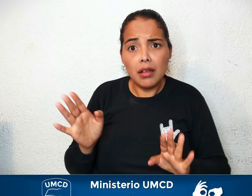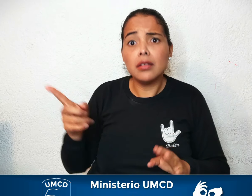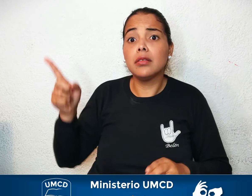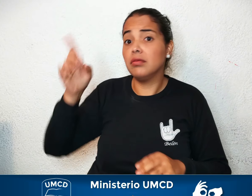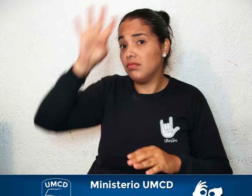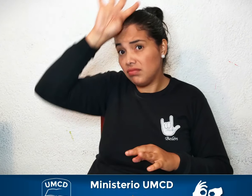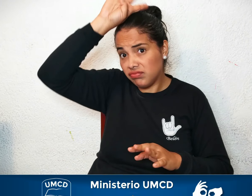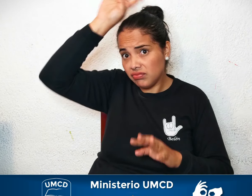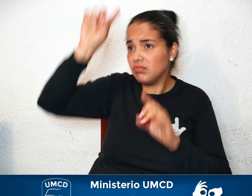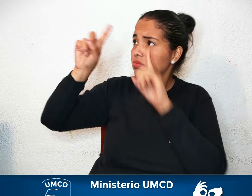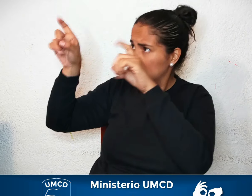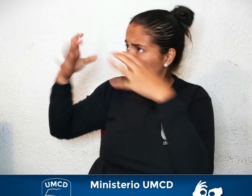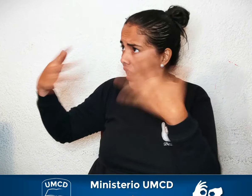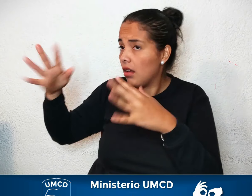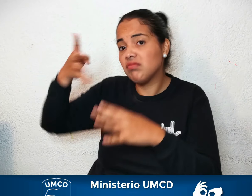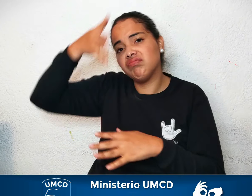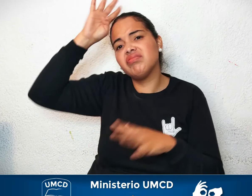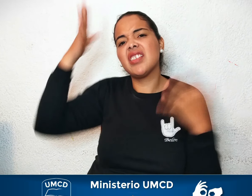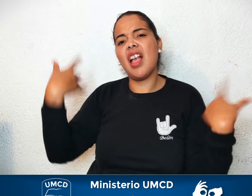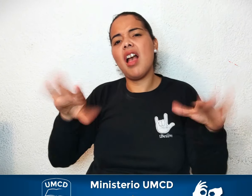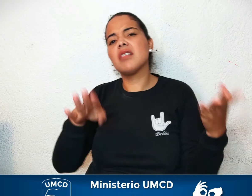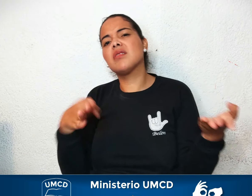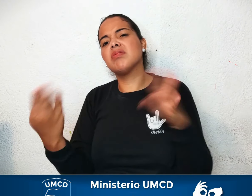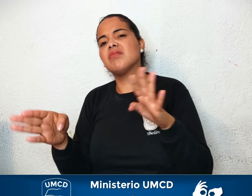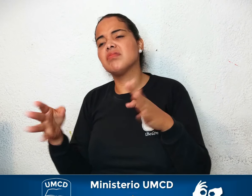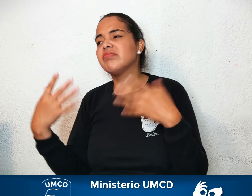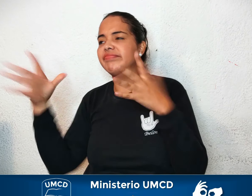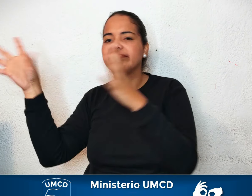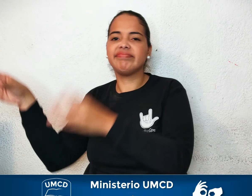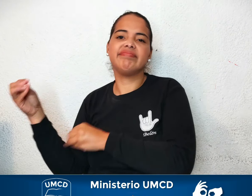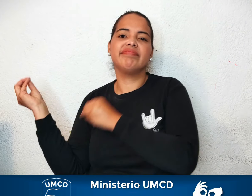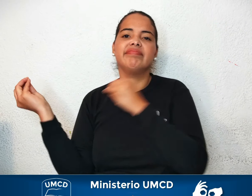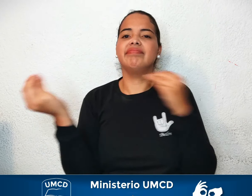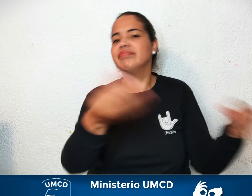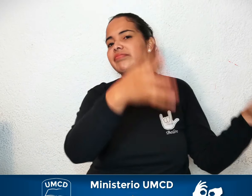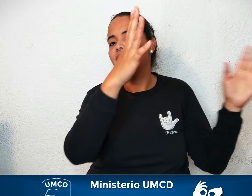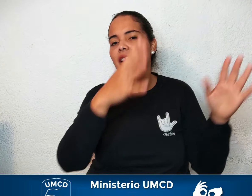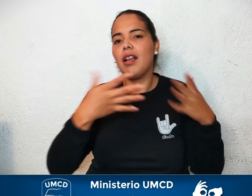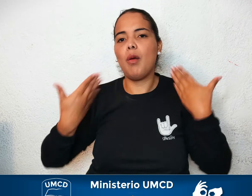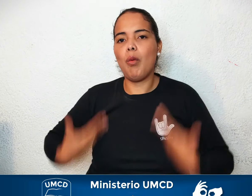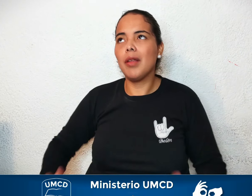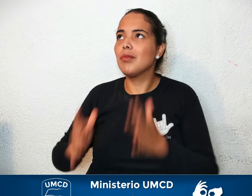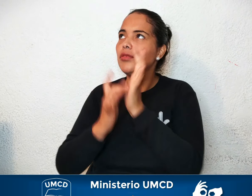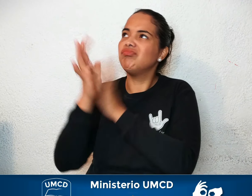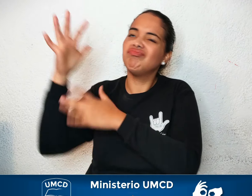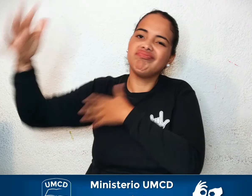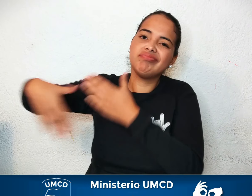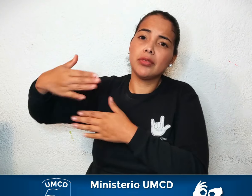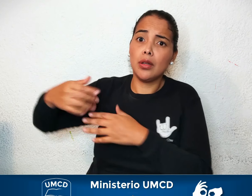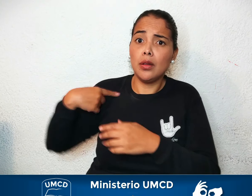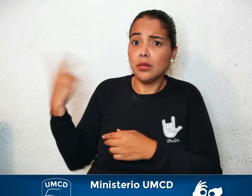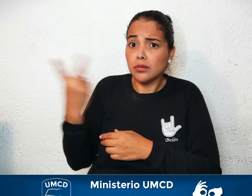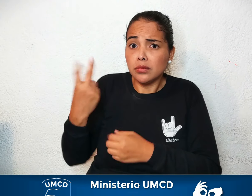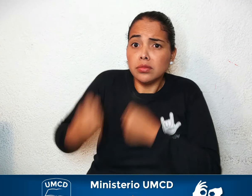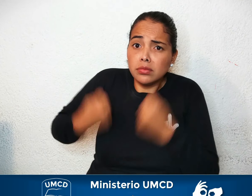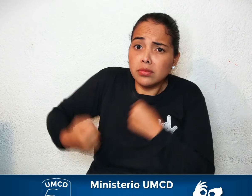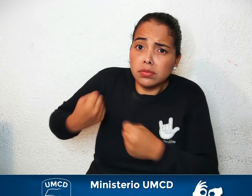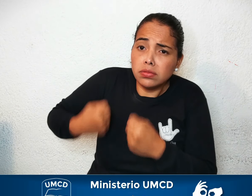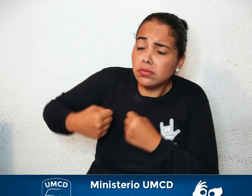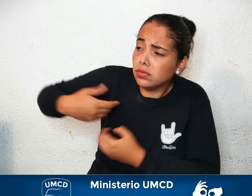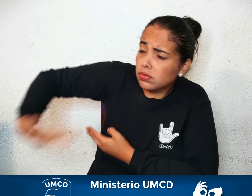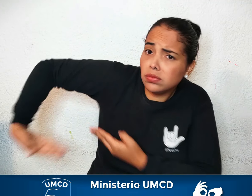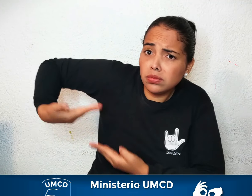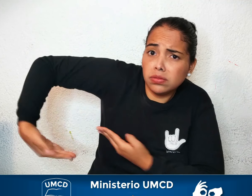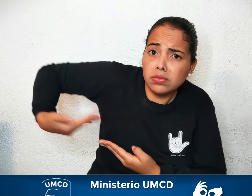que confirmaron los soldados que así había procedido. Entonces entregaron el cuerpo de Cristo y fueron y lo sepultaron